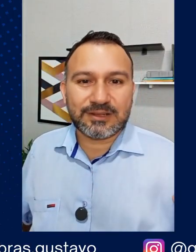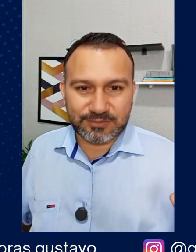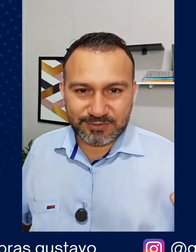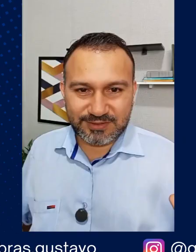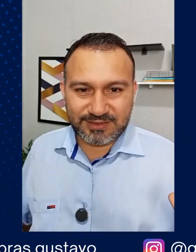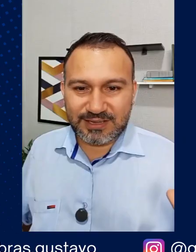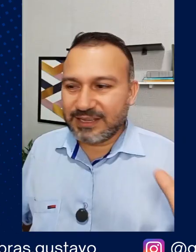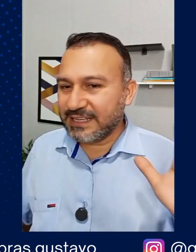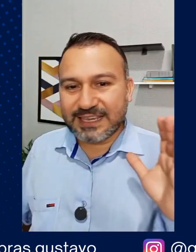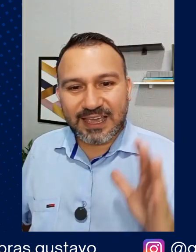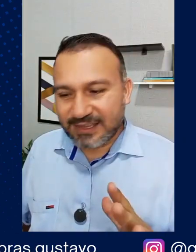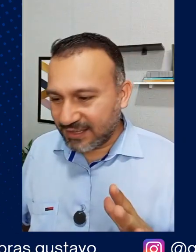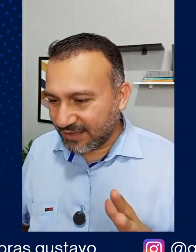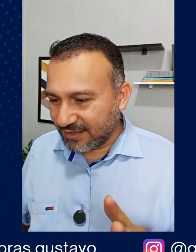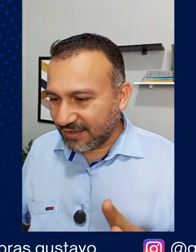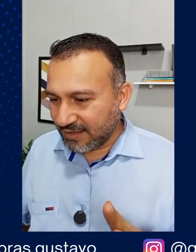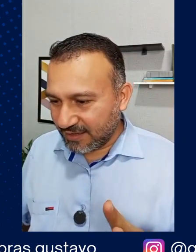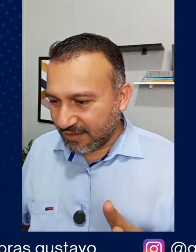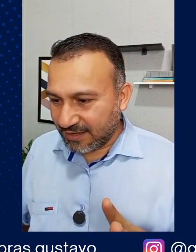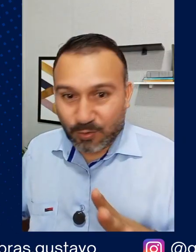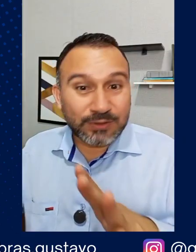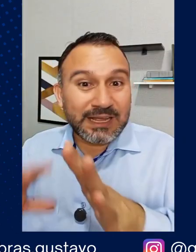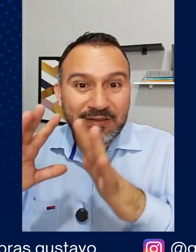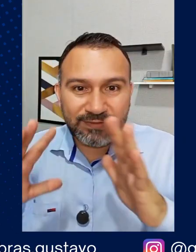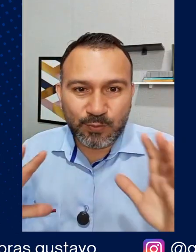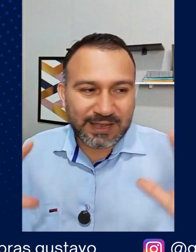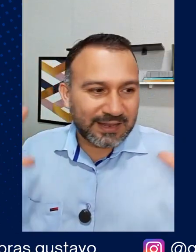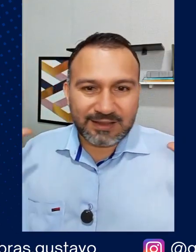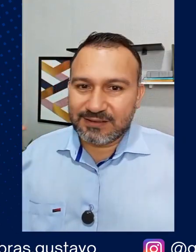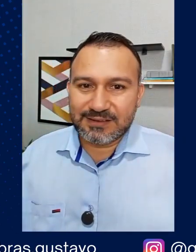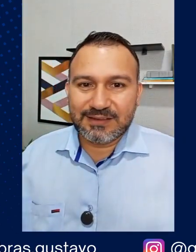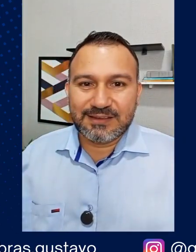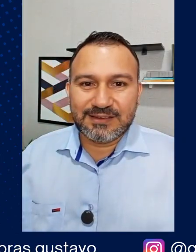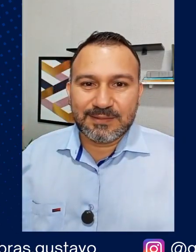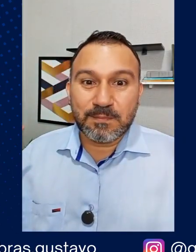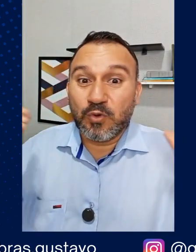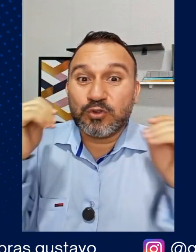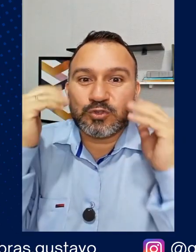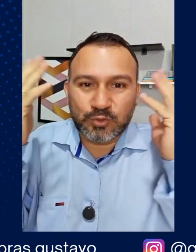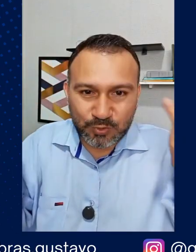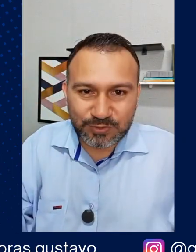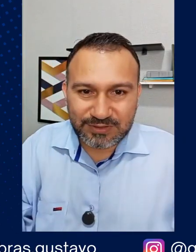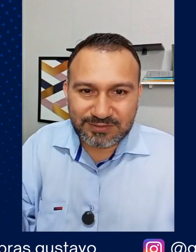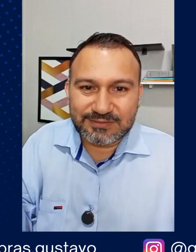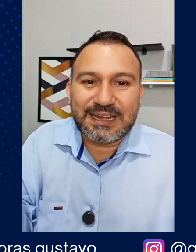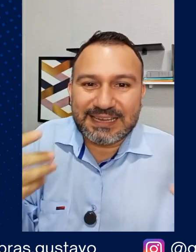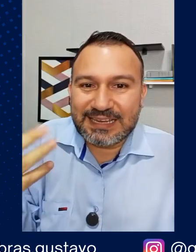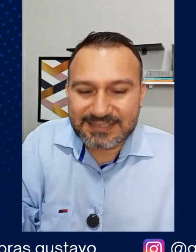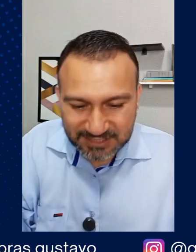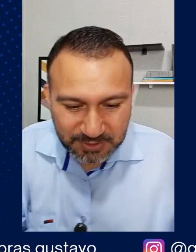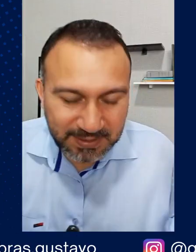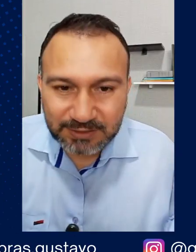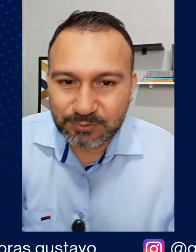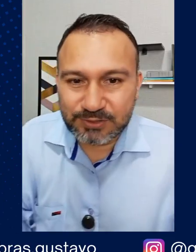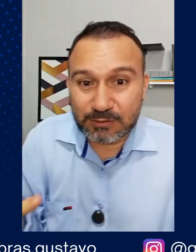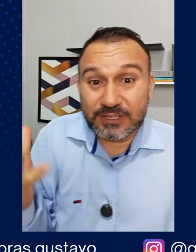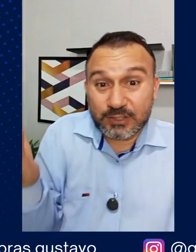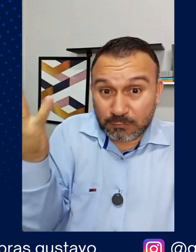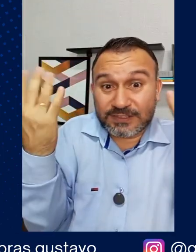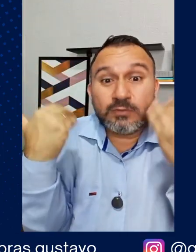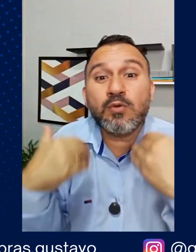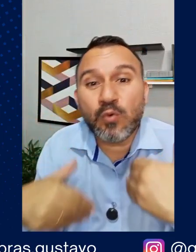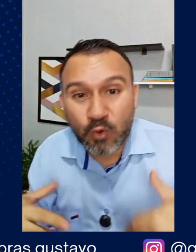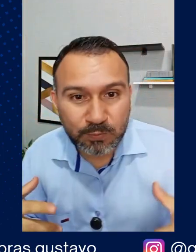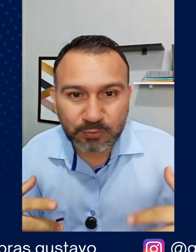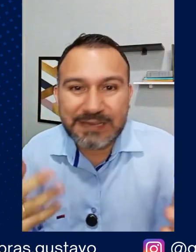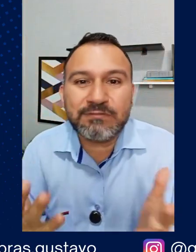viu um rato e que aí, quando ela viu, ela mostrou aquele sentimento, então isso eu